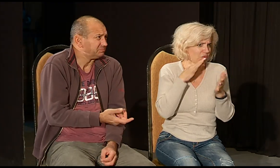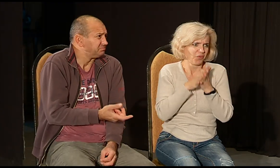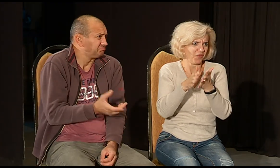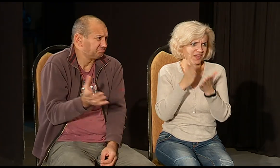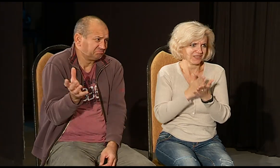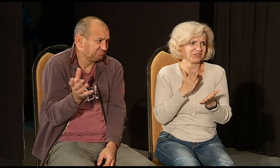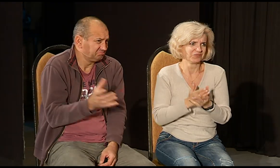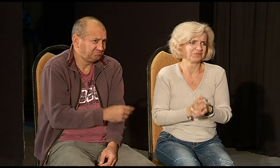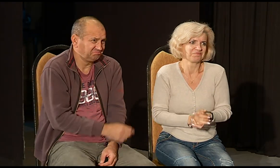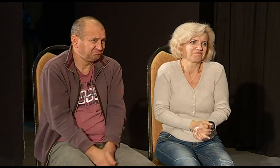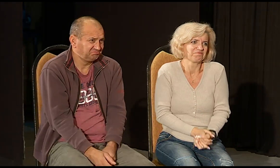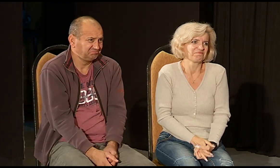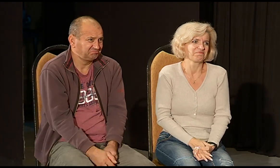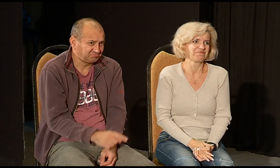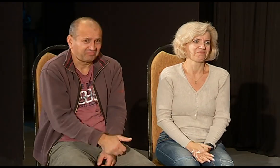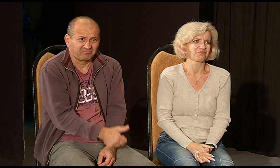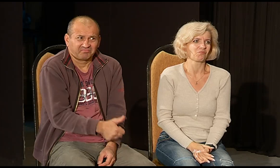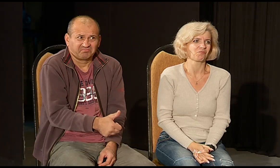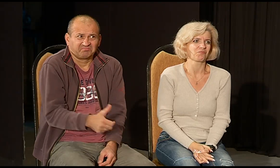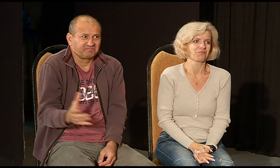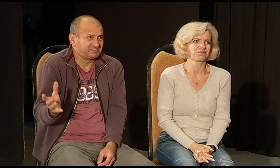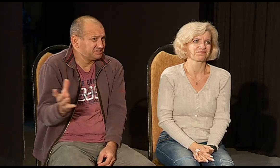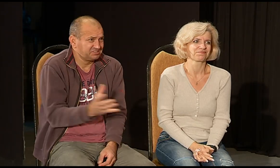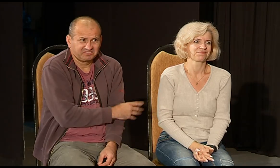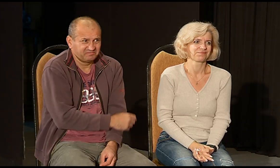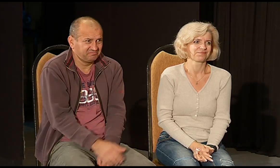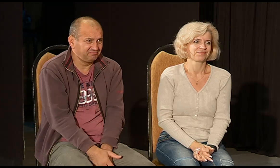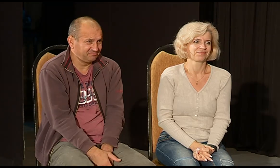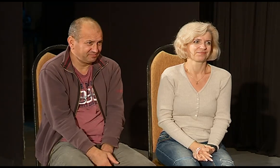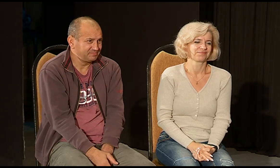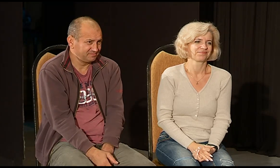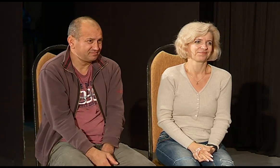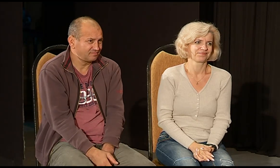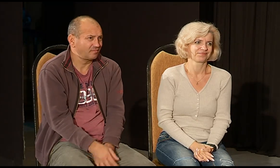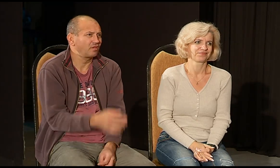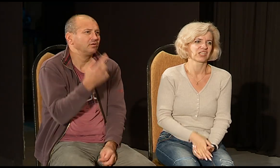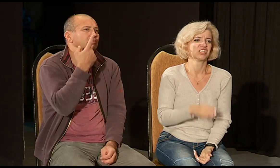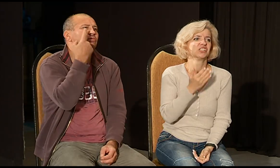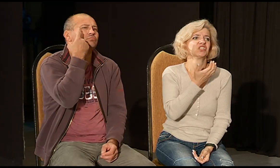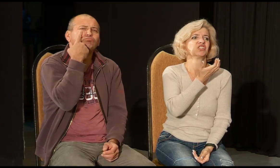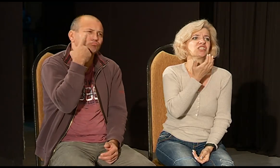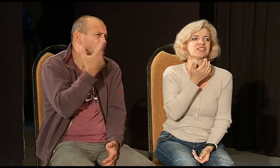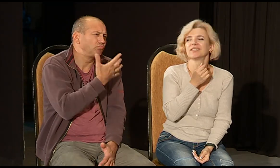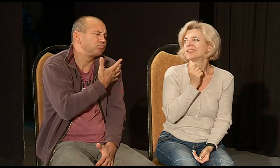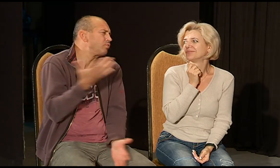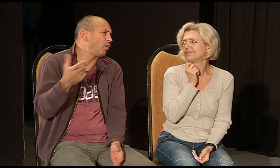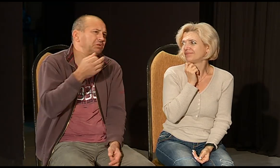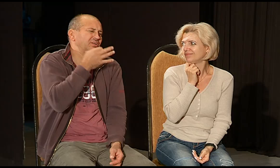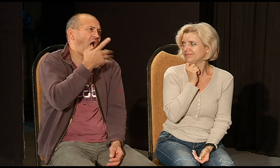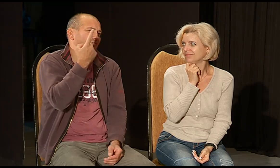nunta la mijlocul iernii, au fost mai multe teme dezvoltate în numerele noastre, au fost copii, dar primul